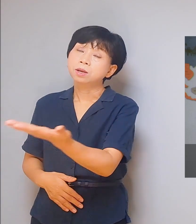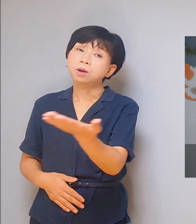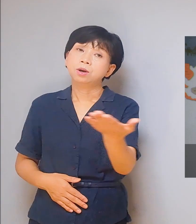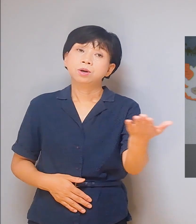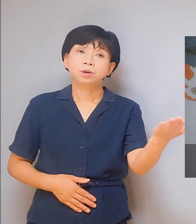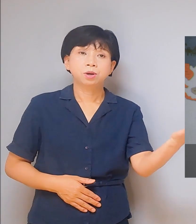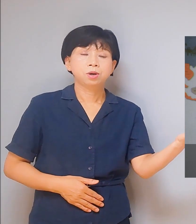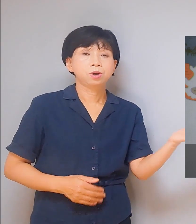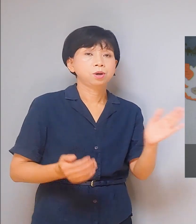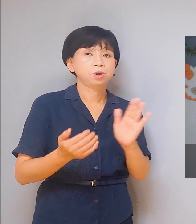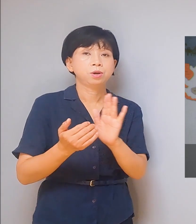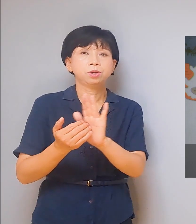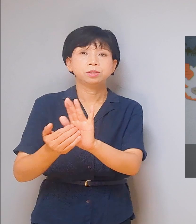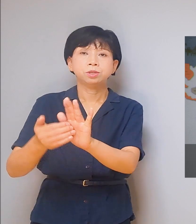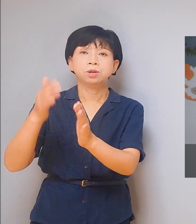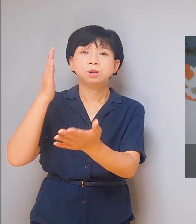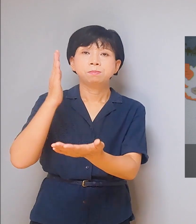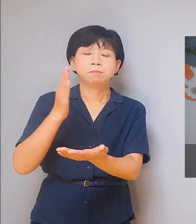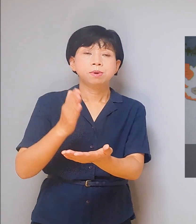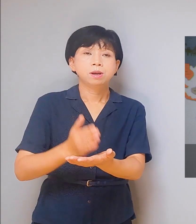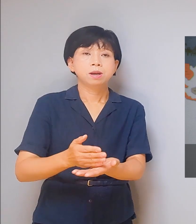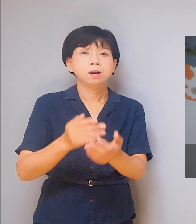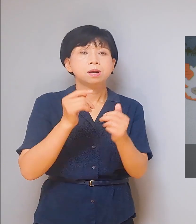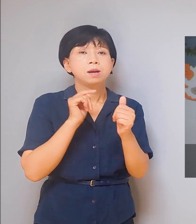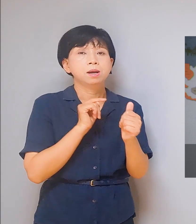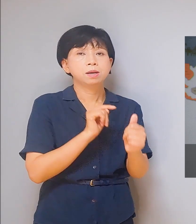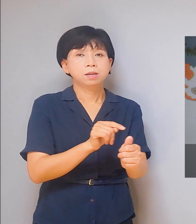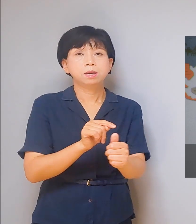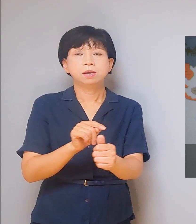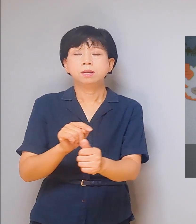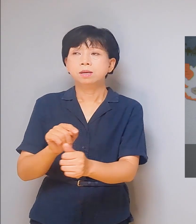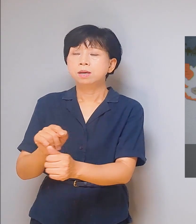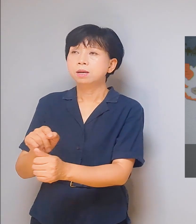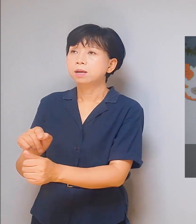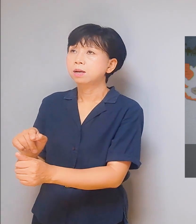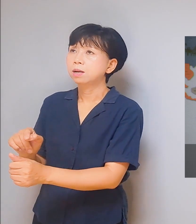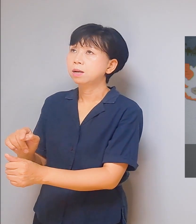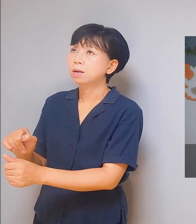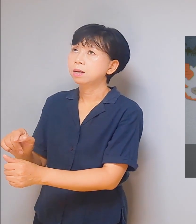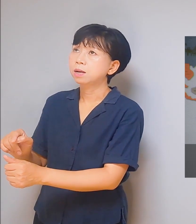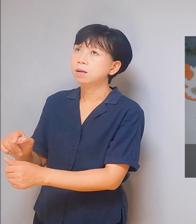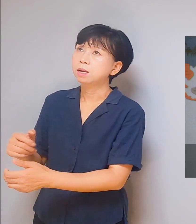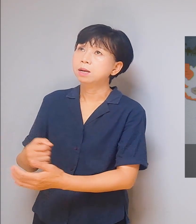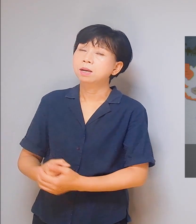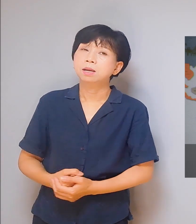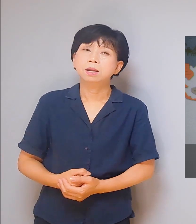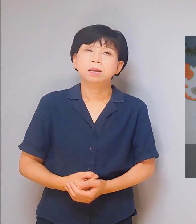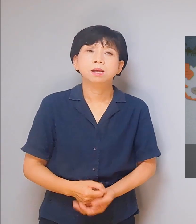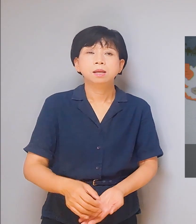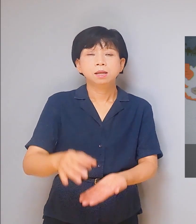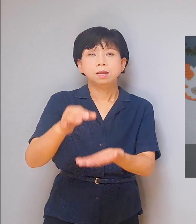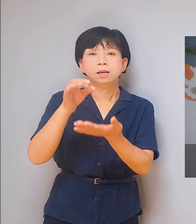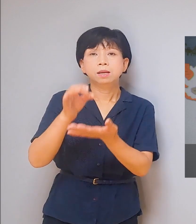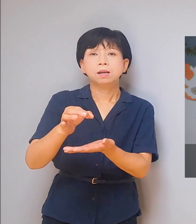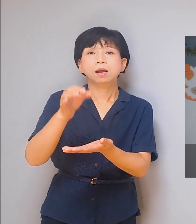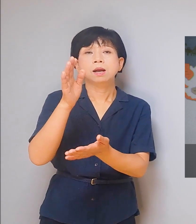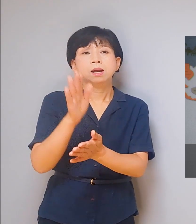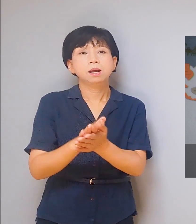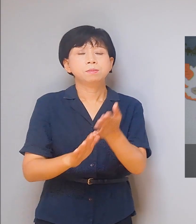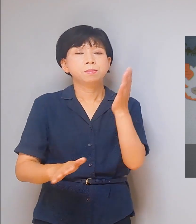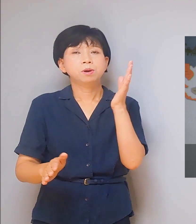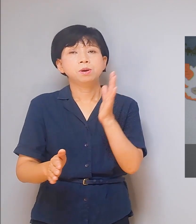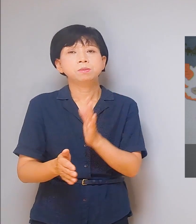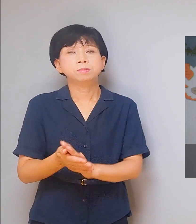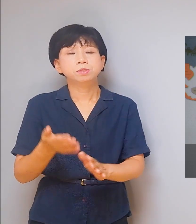은혜 너 거절 값없이 주는 은혜 너 거절 말아라